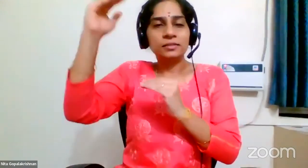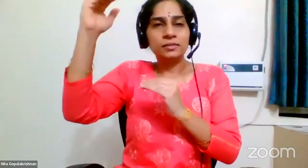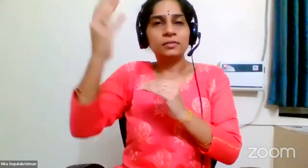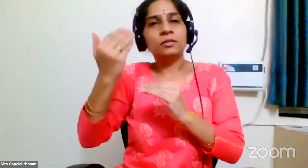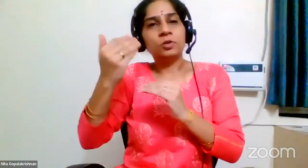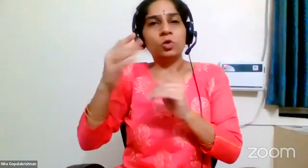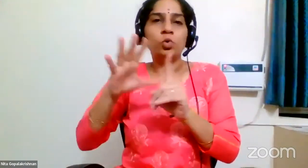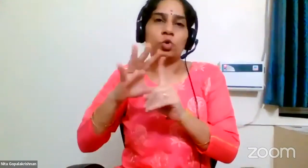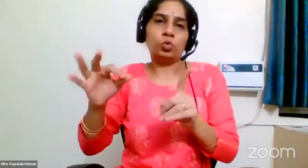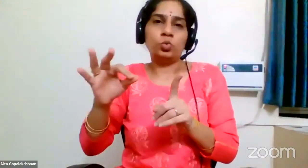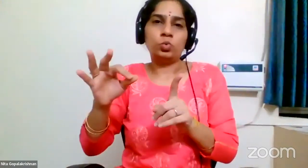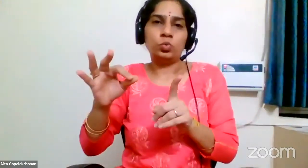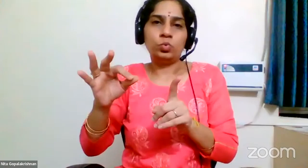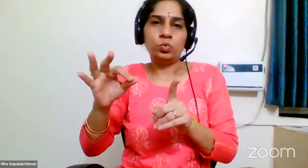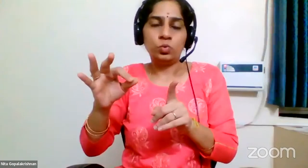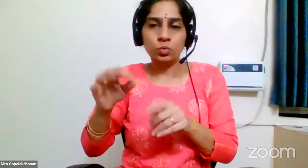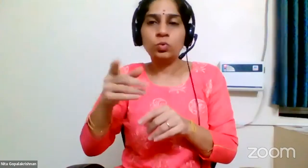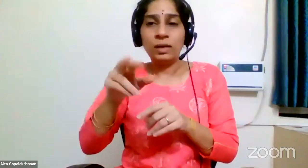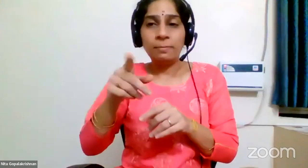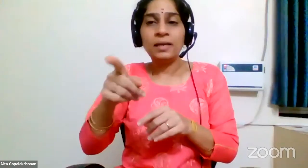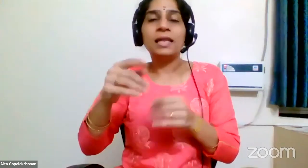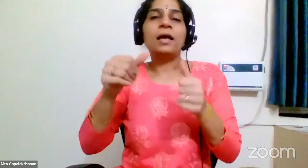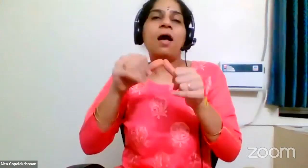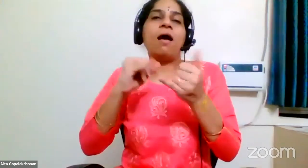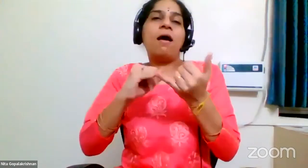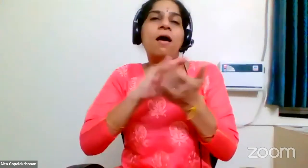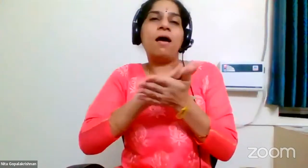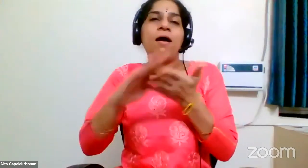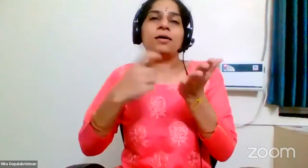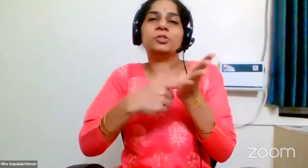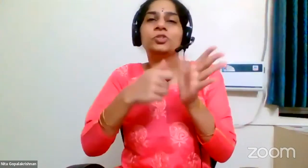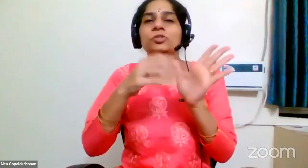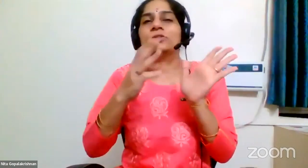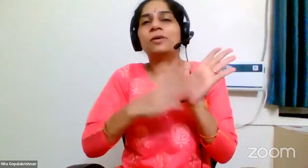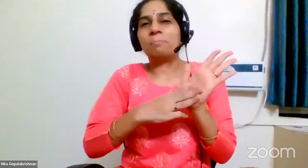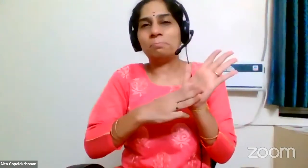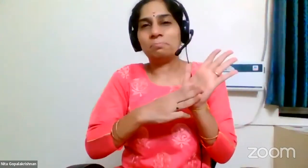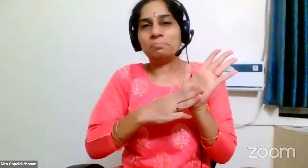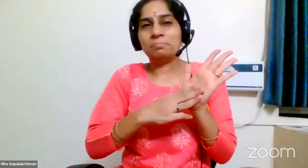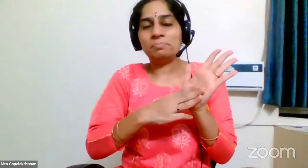जैसे ब्राह्मण को किसी का भी वध करना मना है ना।